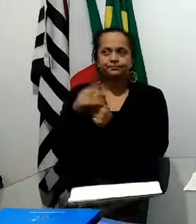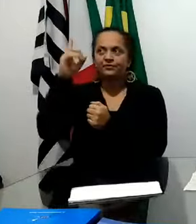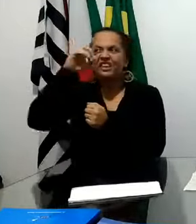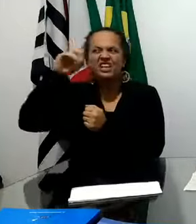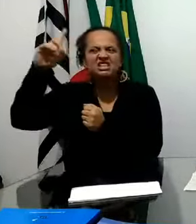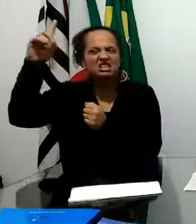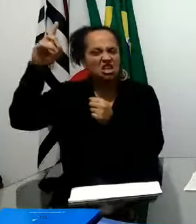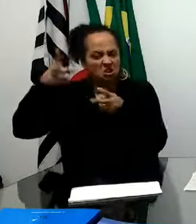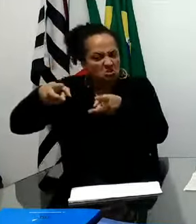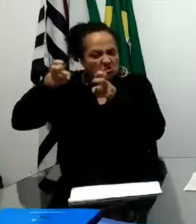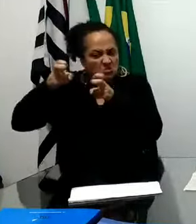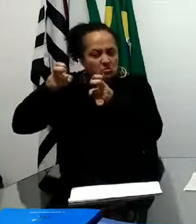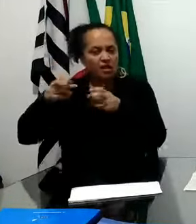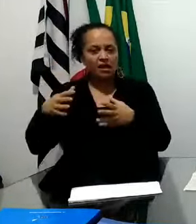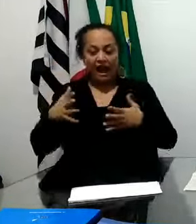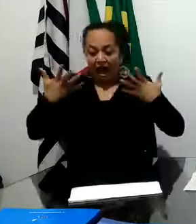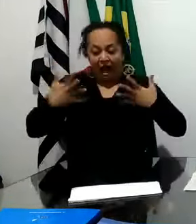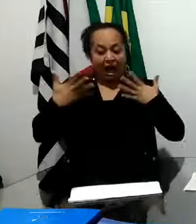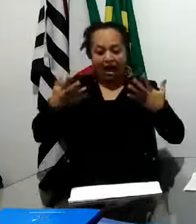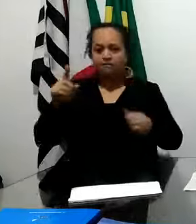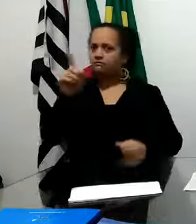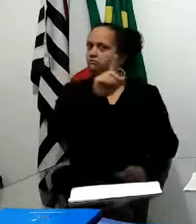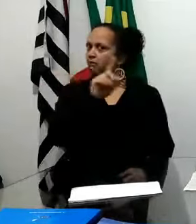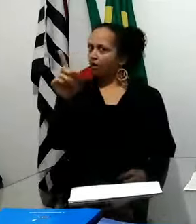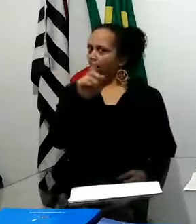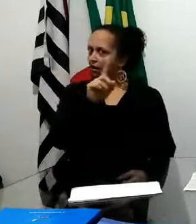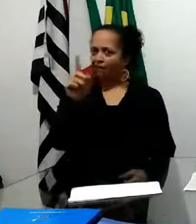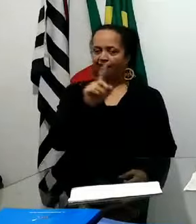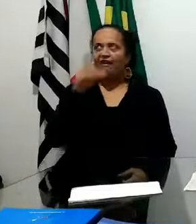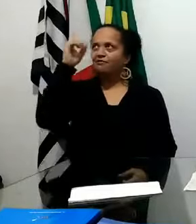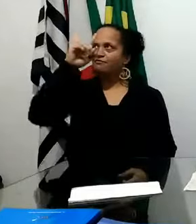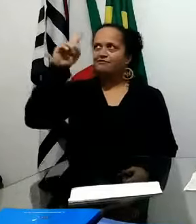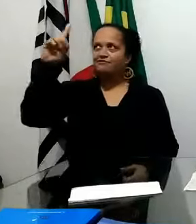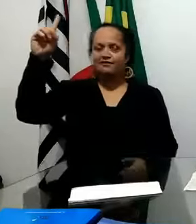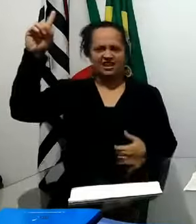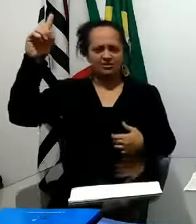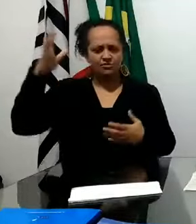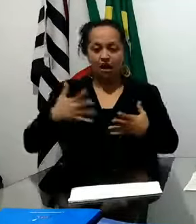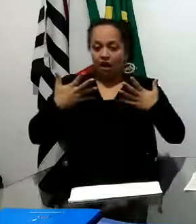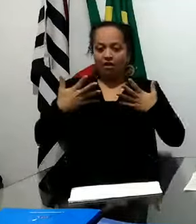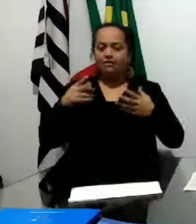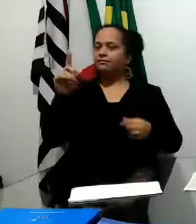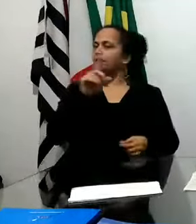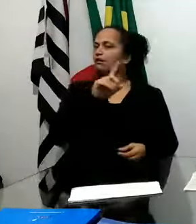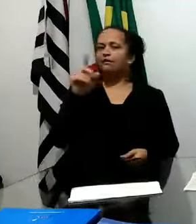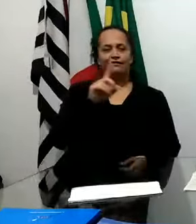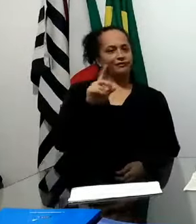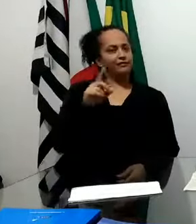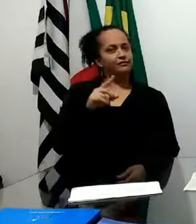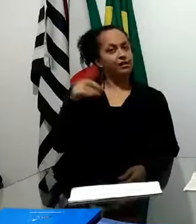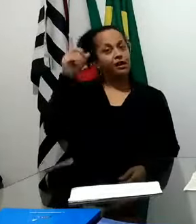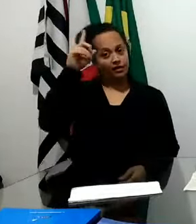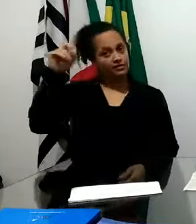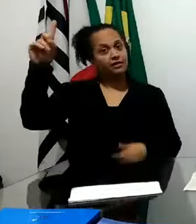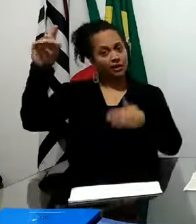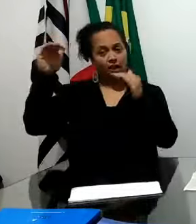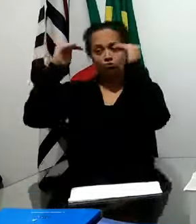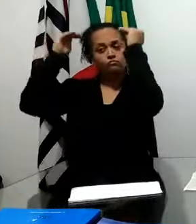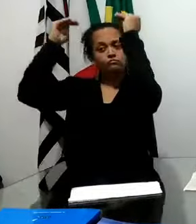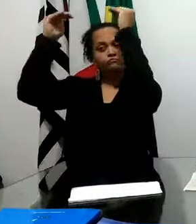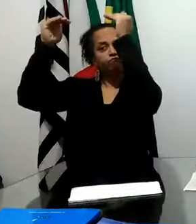surpresa com essa pandemia. Deus não é pego de surpresa quando as adversidades vêm. Deus é